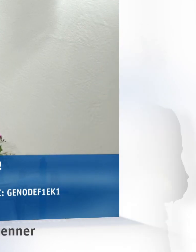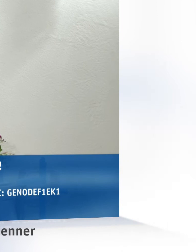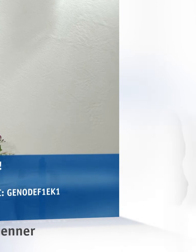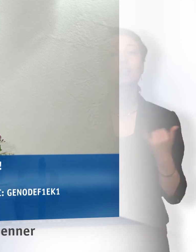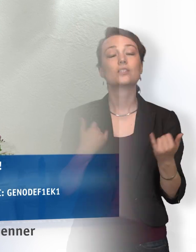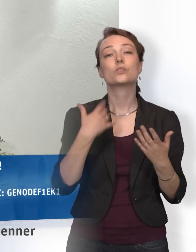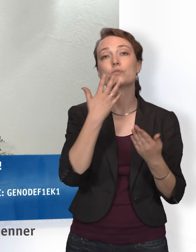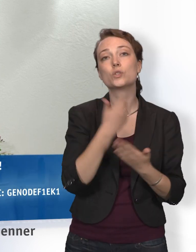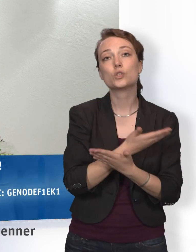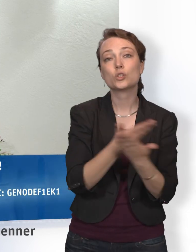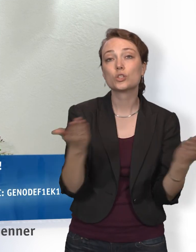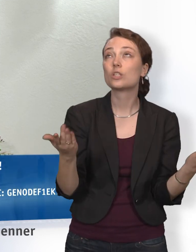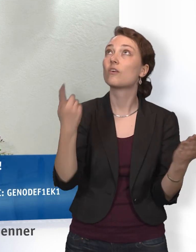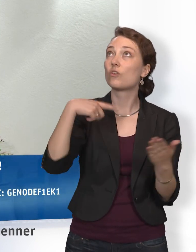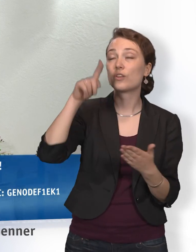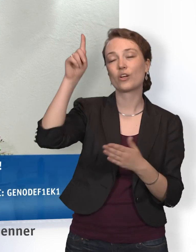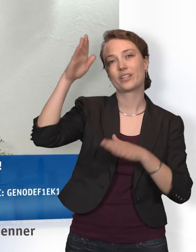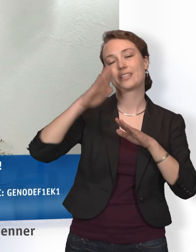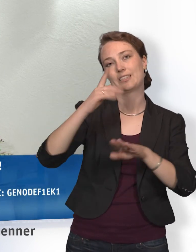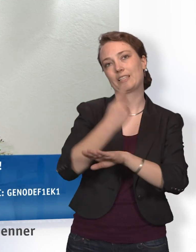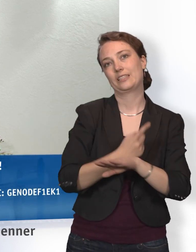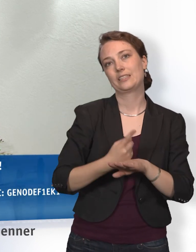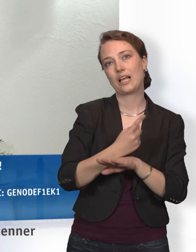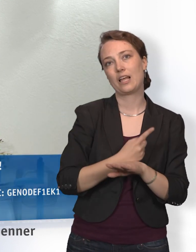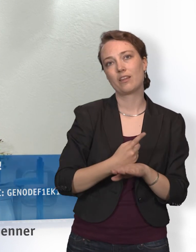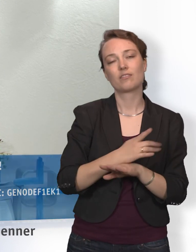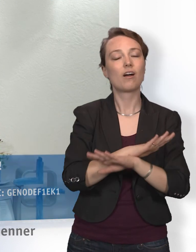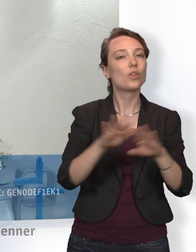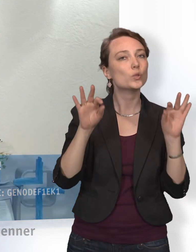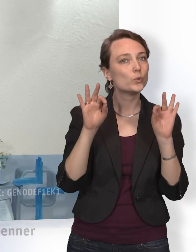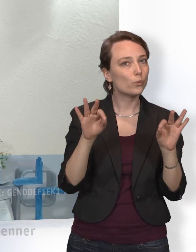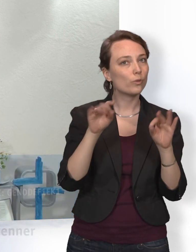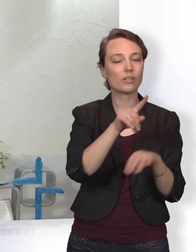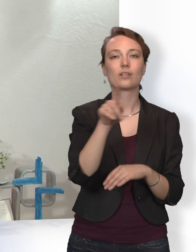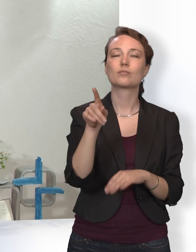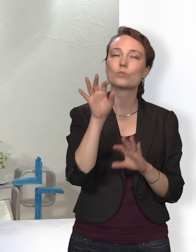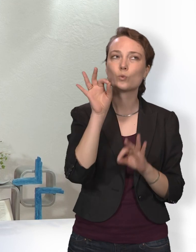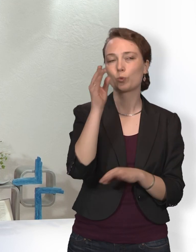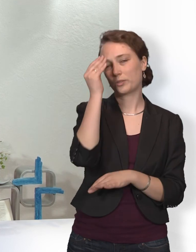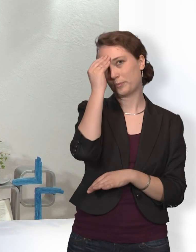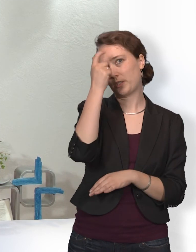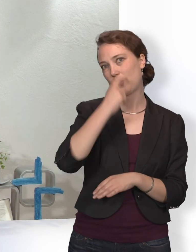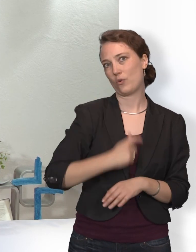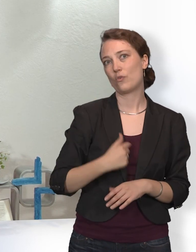eine von Gott gesegnete Zeit. Machen Sie es gut, behalten Sie uns in guter Erinnerung und ich